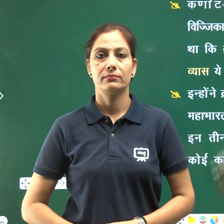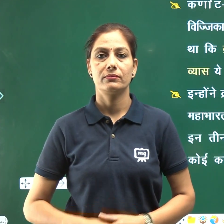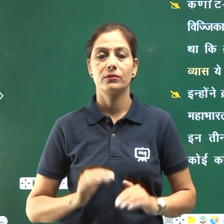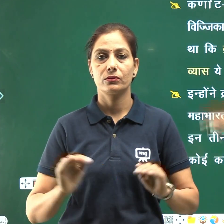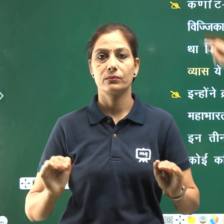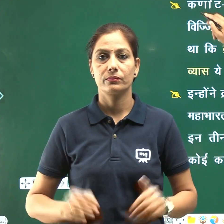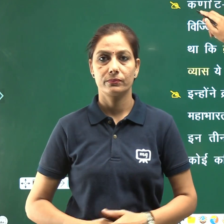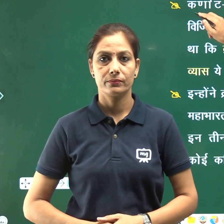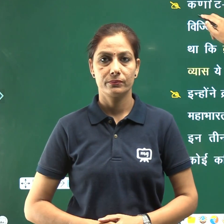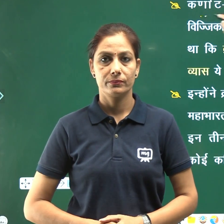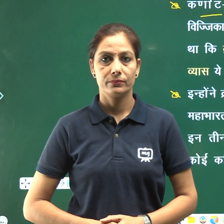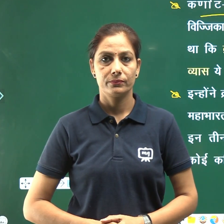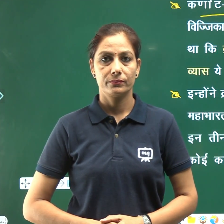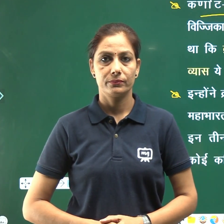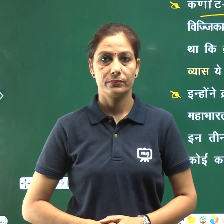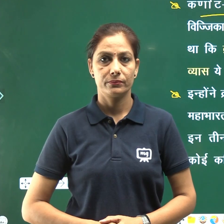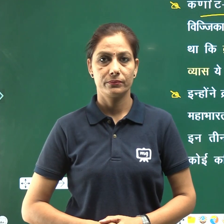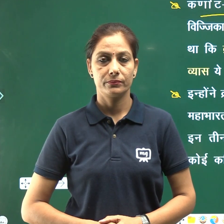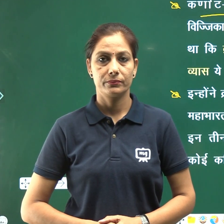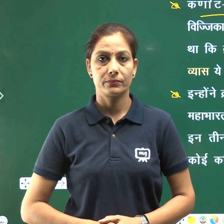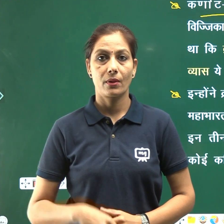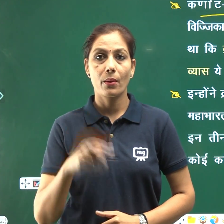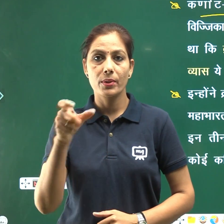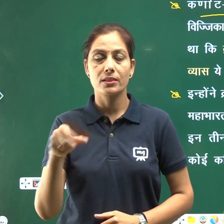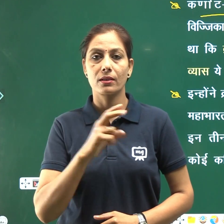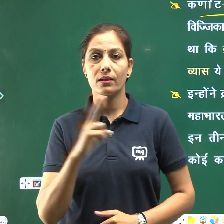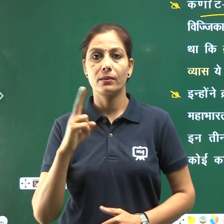बच्चों, कर्नाट राज की प्रिया